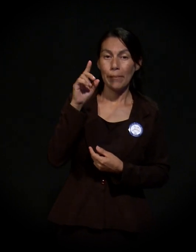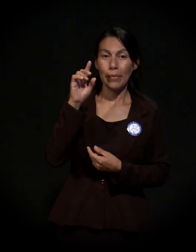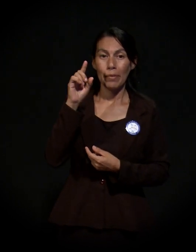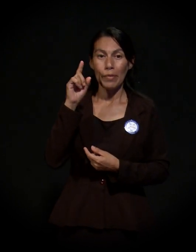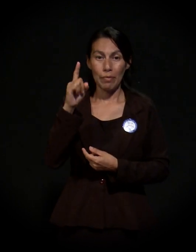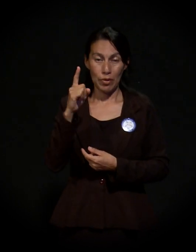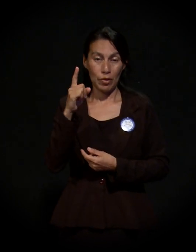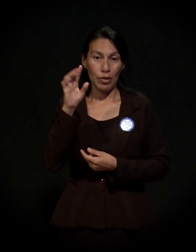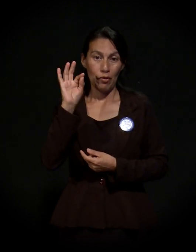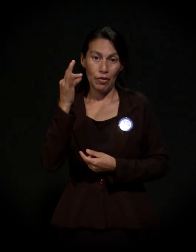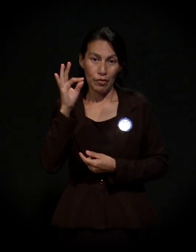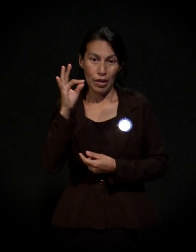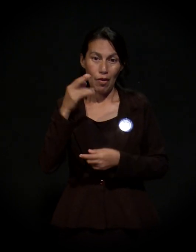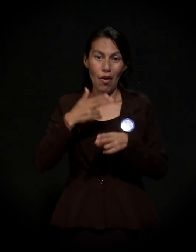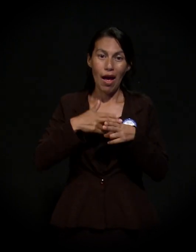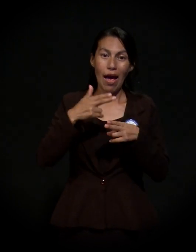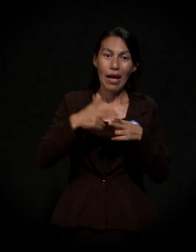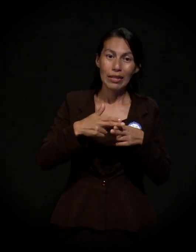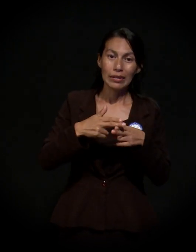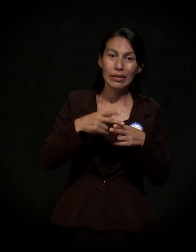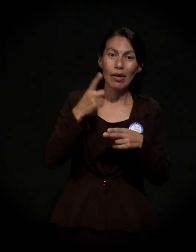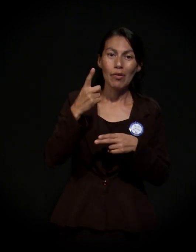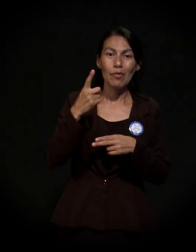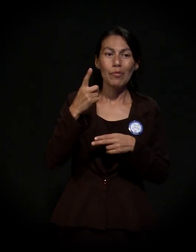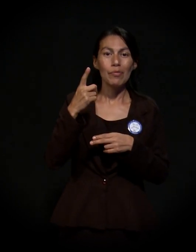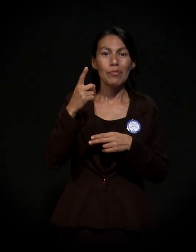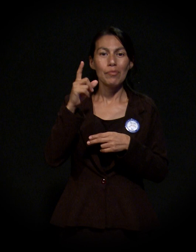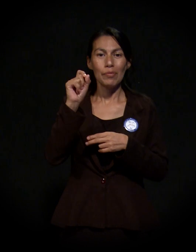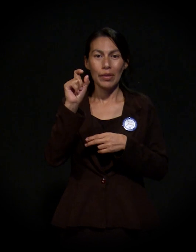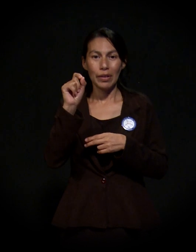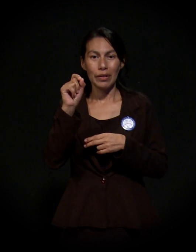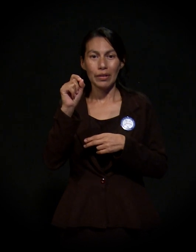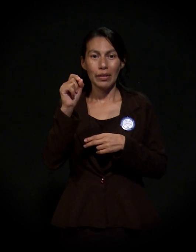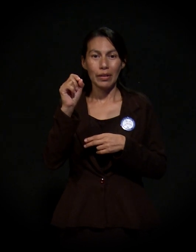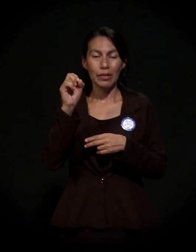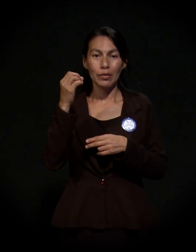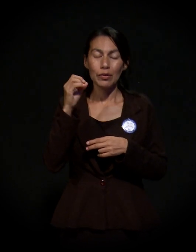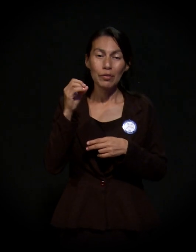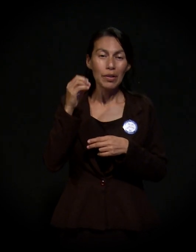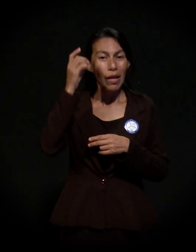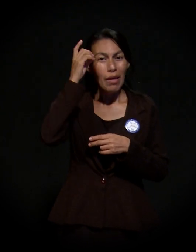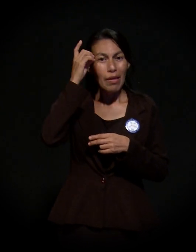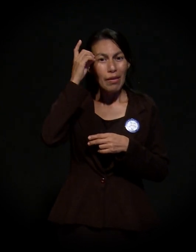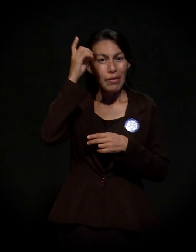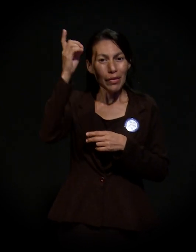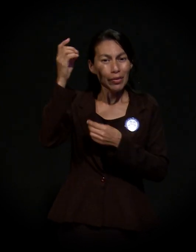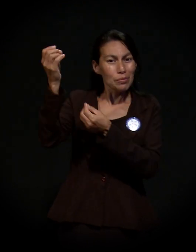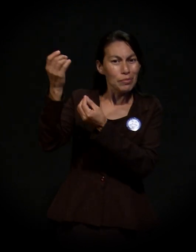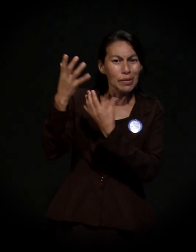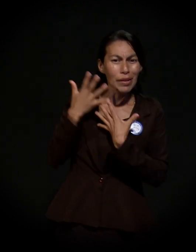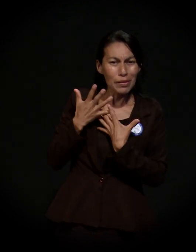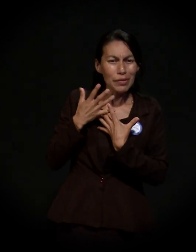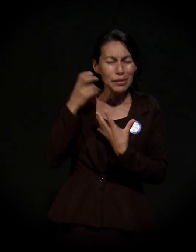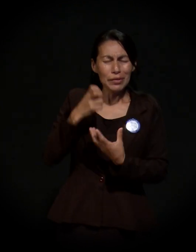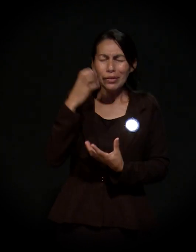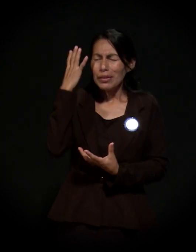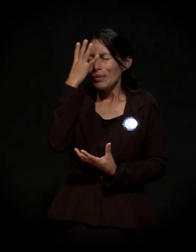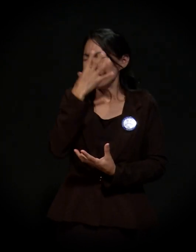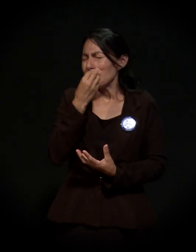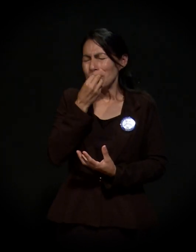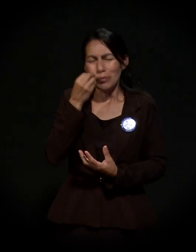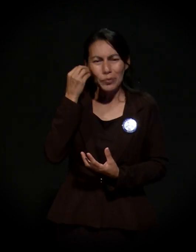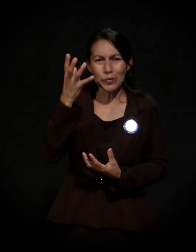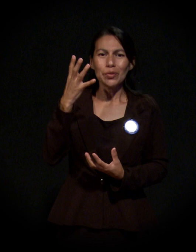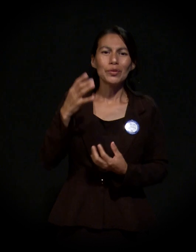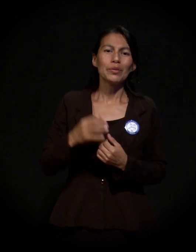Qué maravilloso. Yo realmente creo que Dios me contestó esa oración y